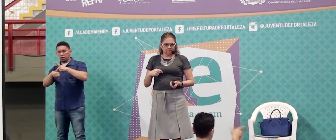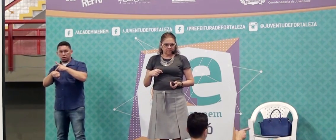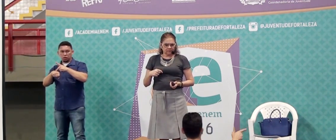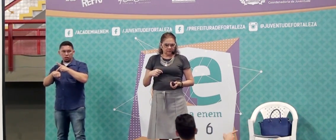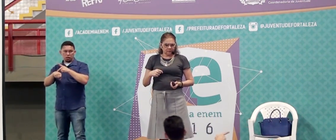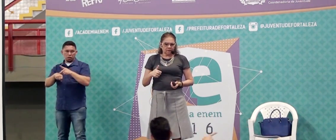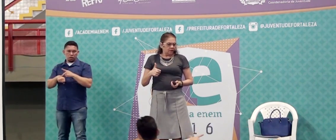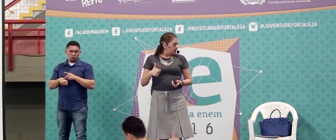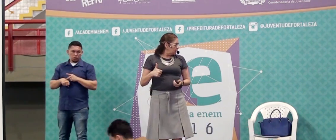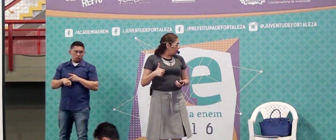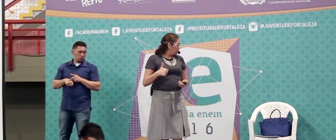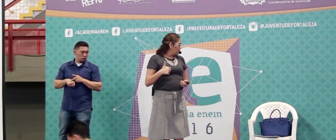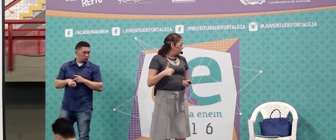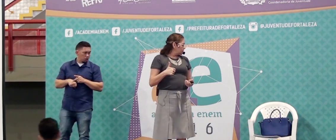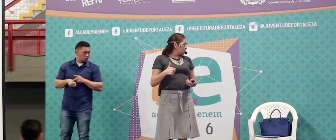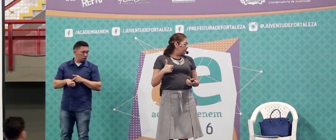igualmente